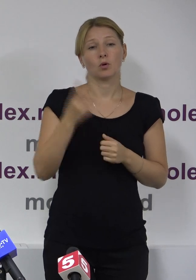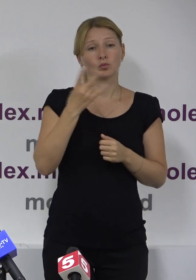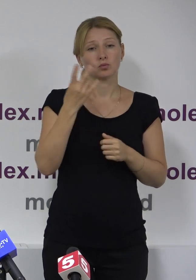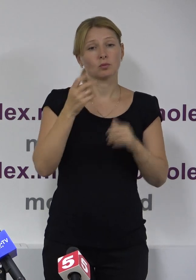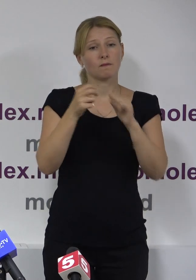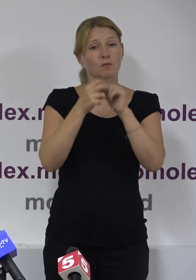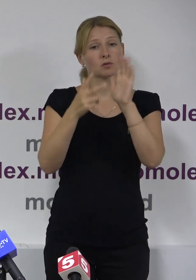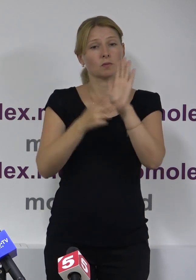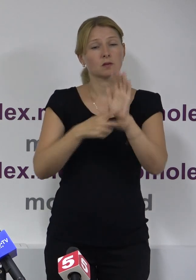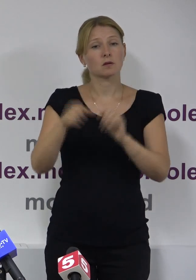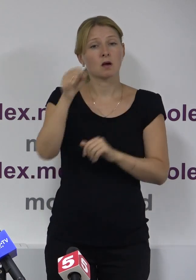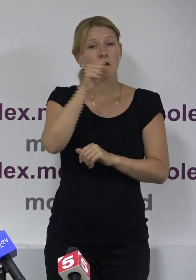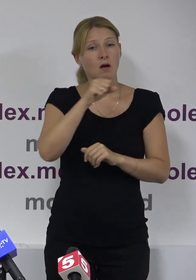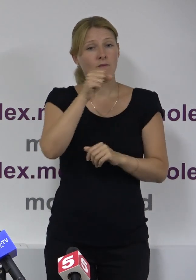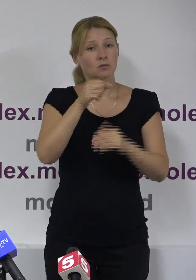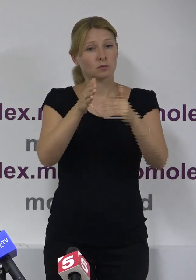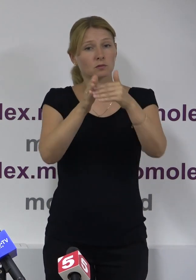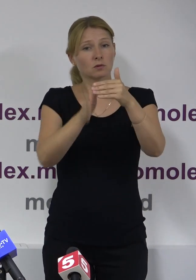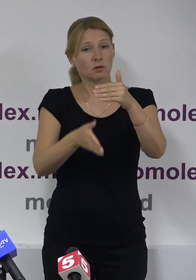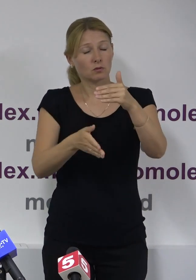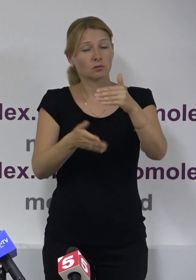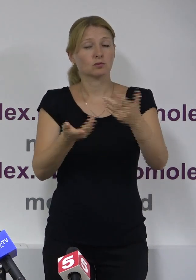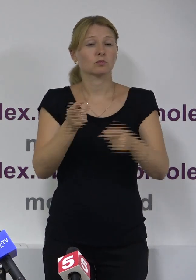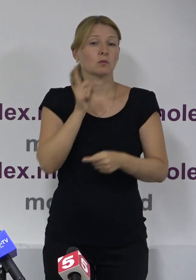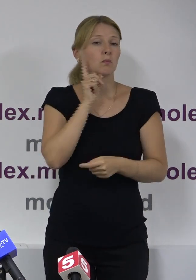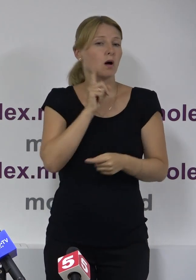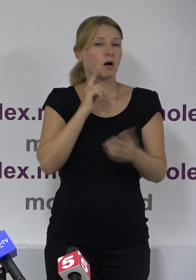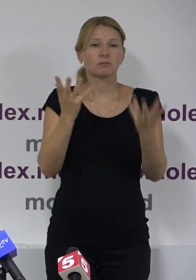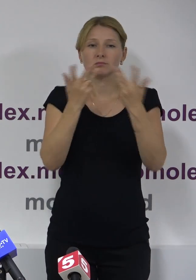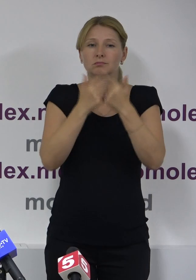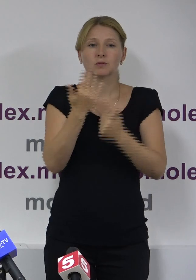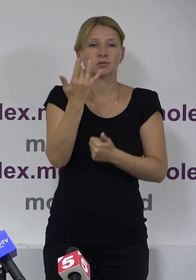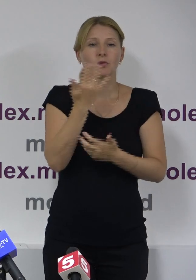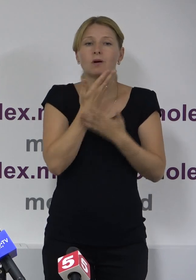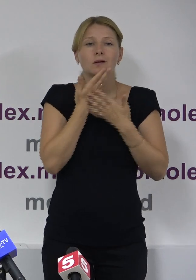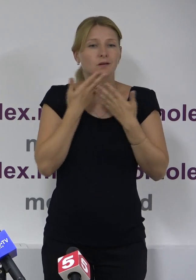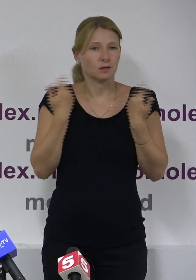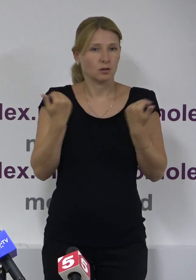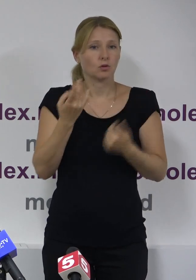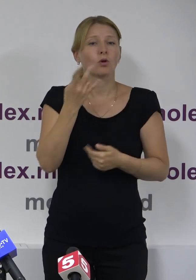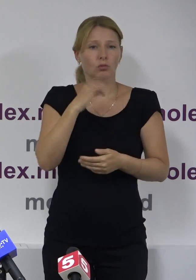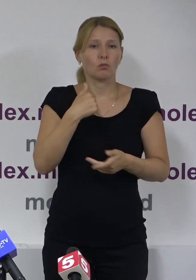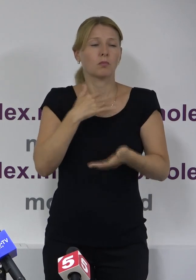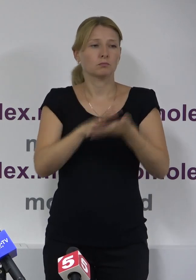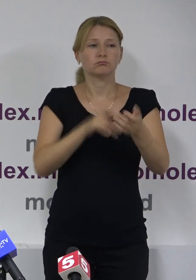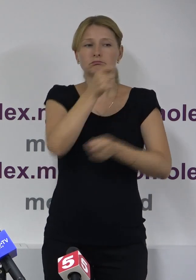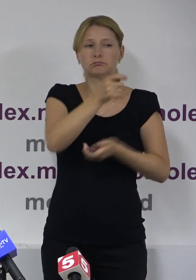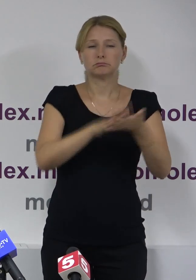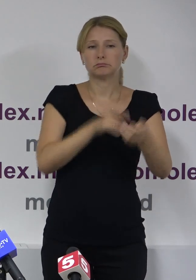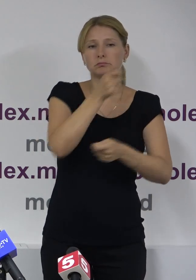august. Nu avem o cifră la momentul de față. Noi, de fapt, am adresat prin cereri de acces la